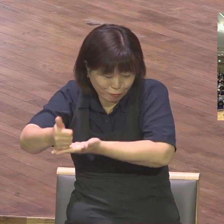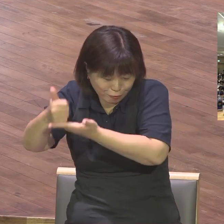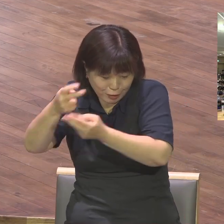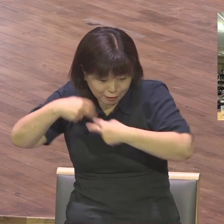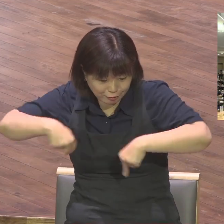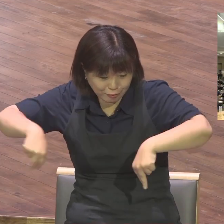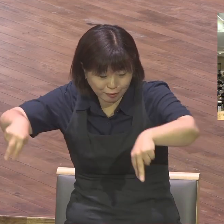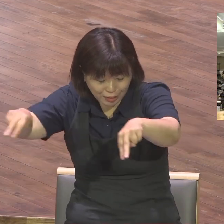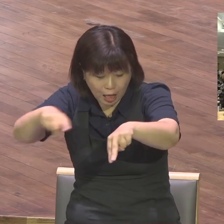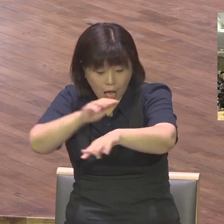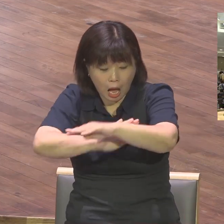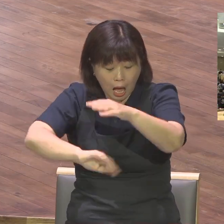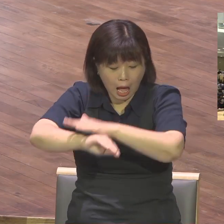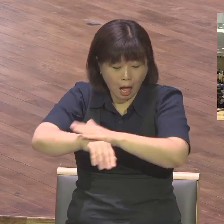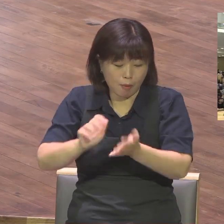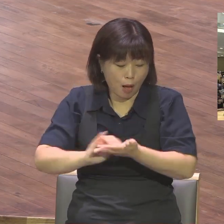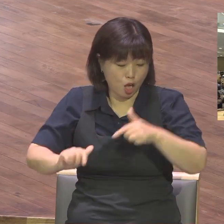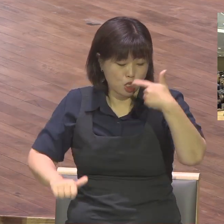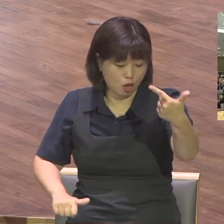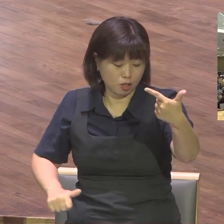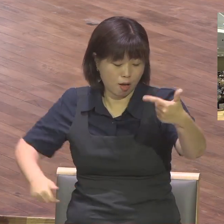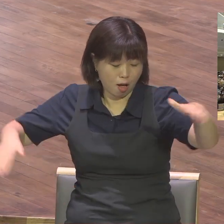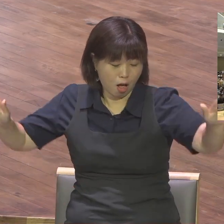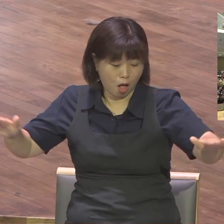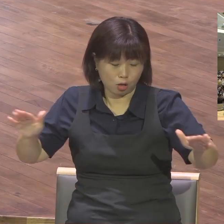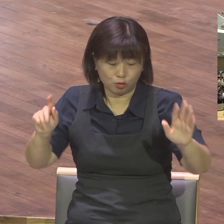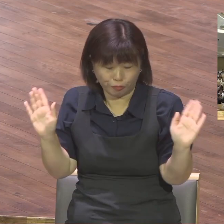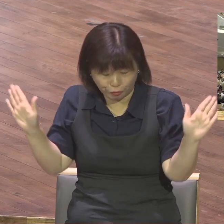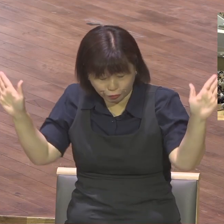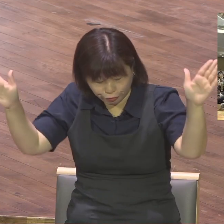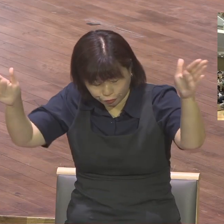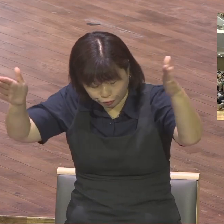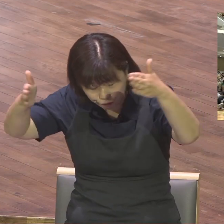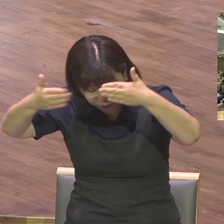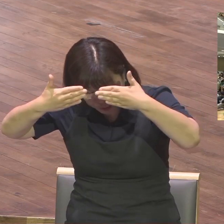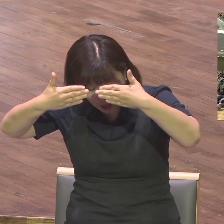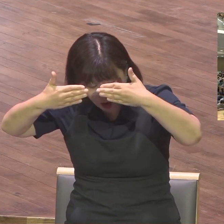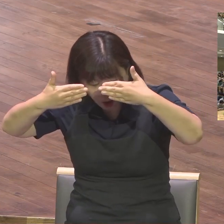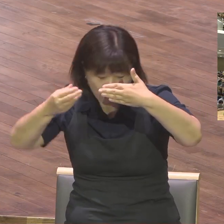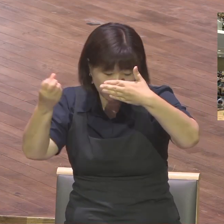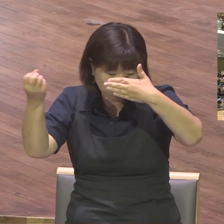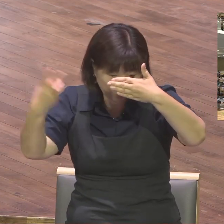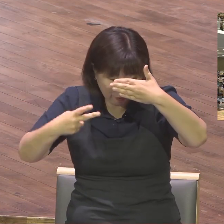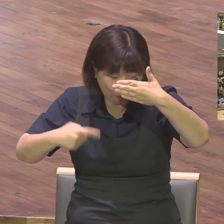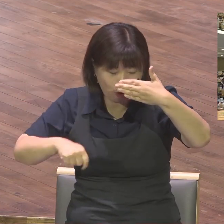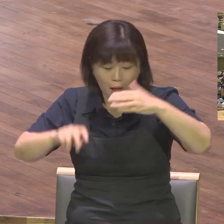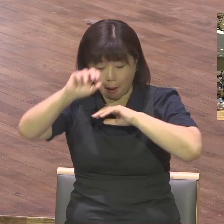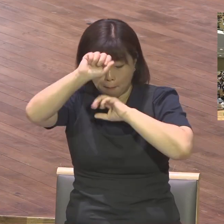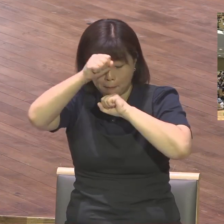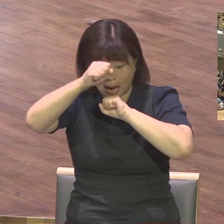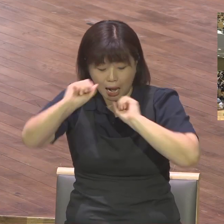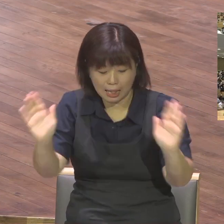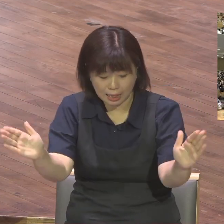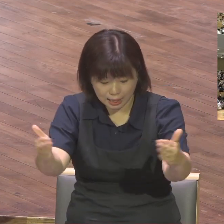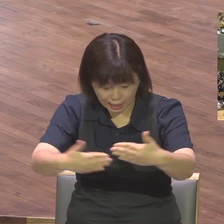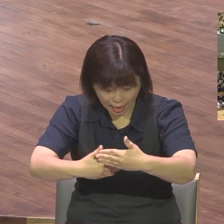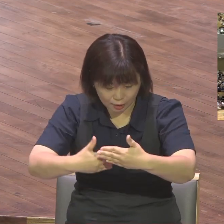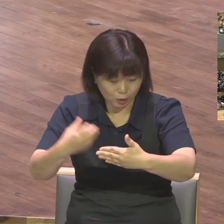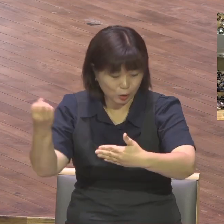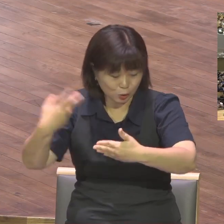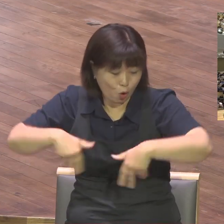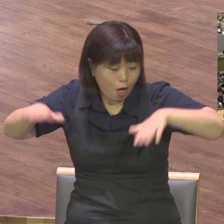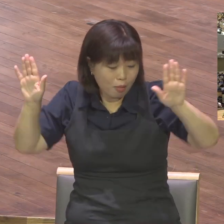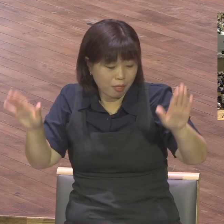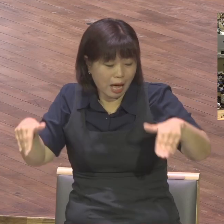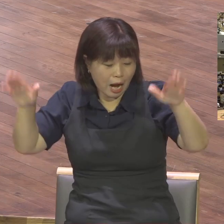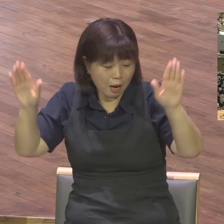여섯 날개가 있어 그 둘로는 자기의 얼굴을 가리었고 그 둘로는 자기의 발을 가리었고 그 둘로는 날며